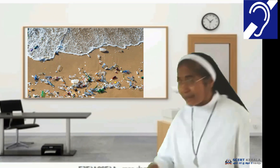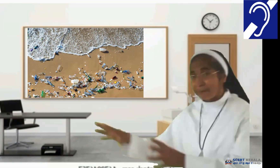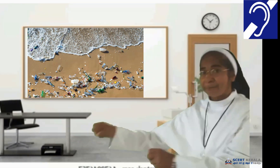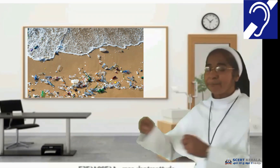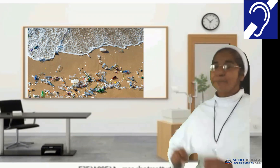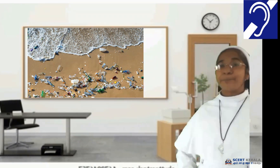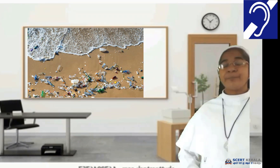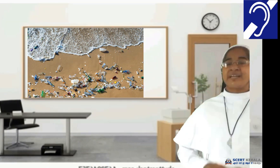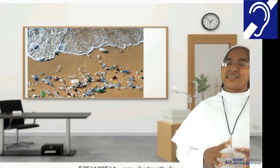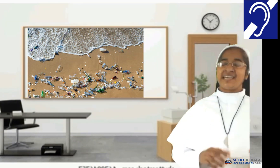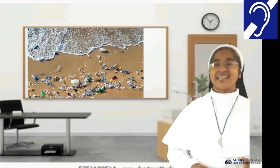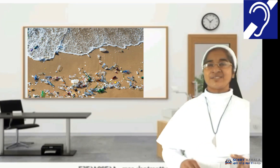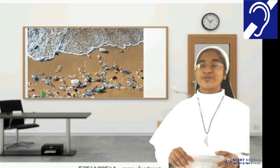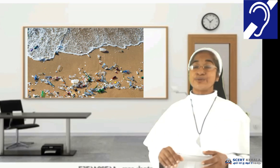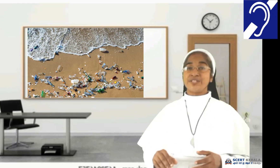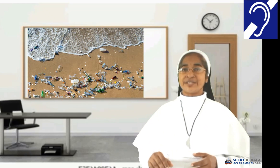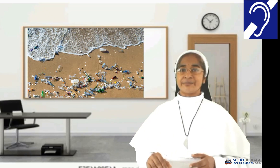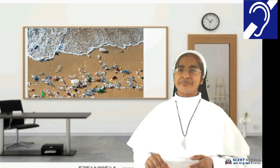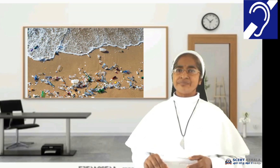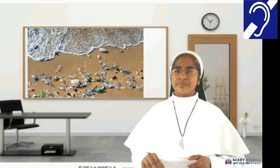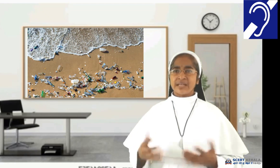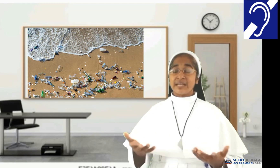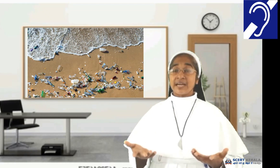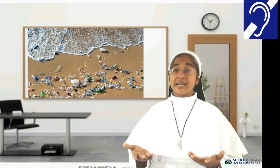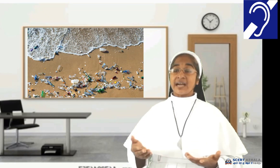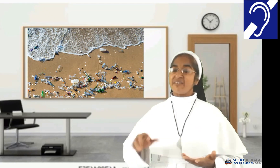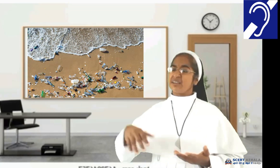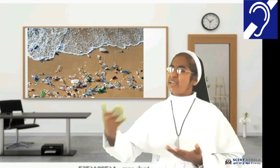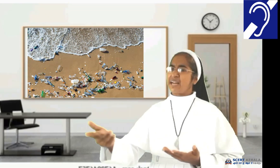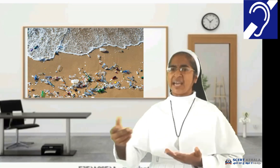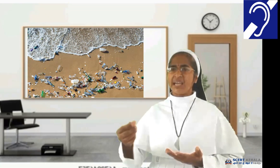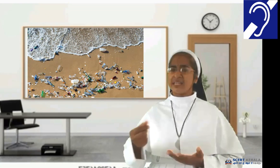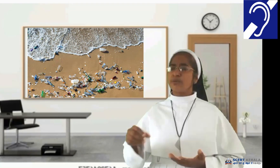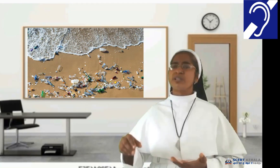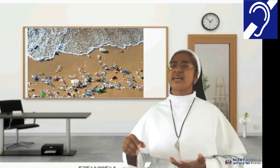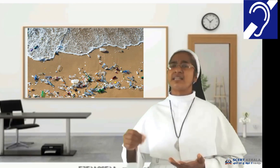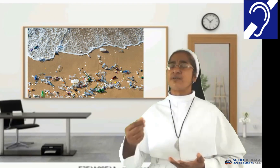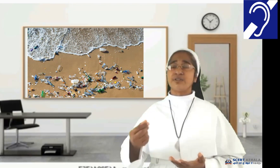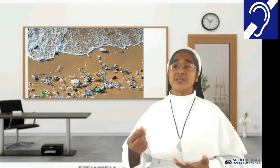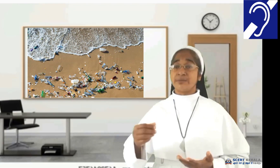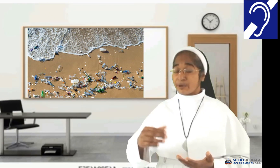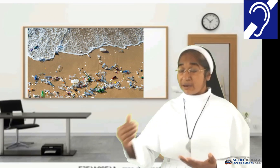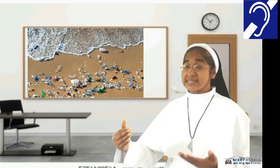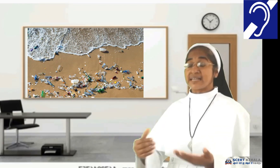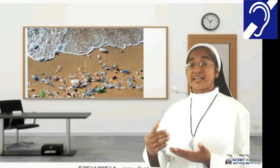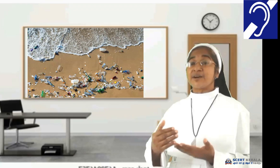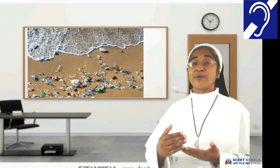അതെല്ലാം വെറുക്കി സൂക്ഷിക്കും. എന്താണ്? അവർക്ക് വേറെ ഇതുപോട്ട് സാധനമൊന്നും, ഇതുപോലെയുള്ള